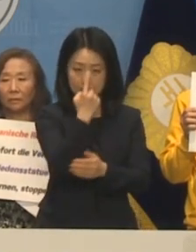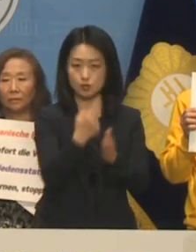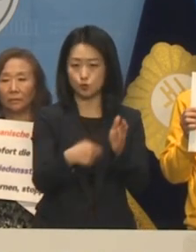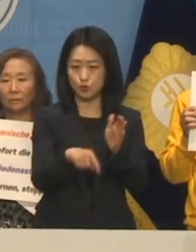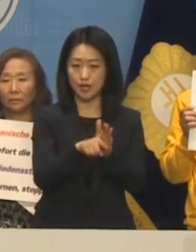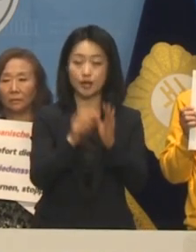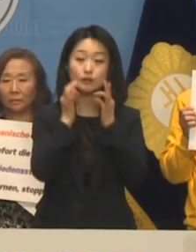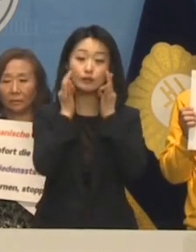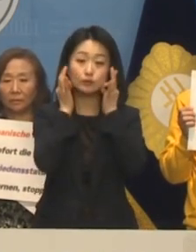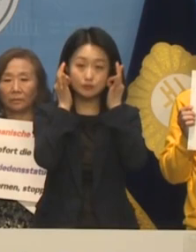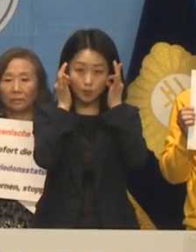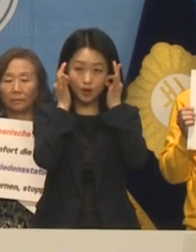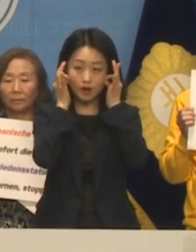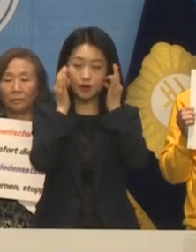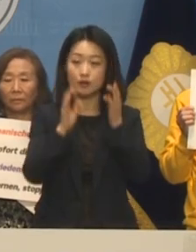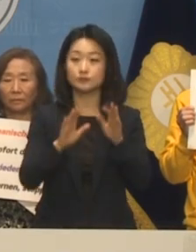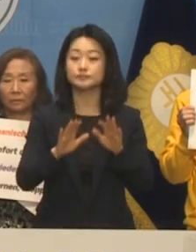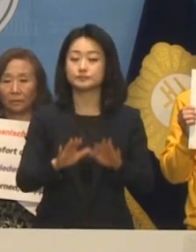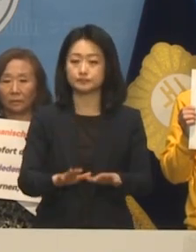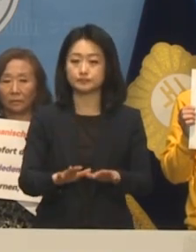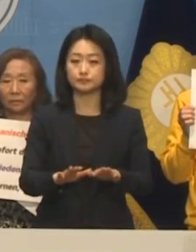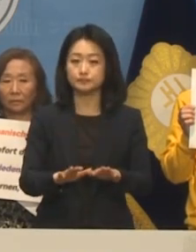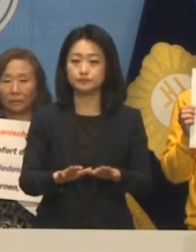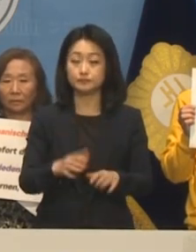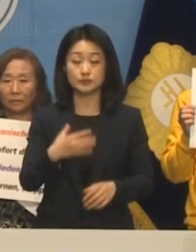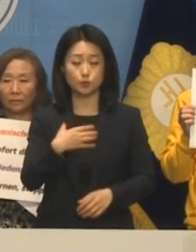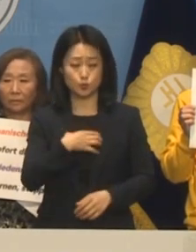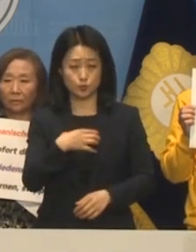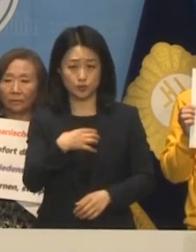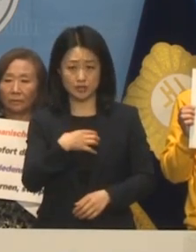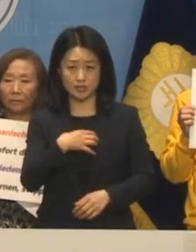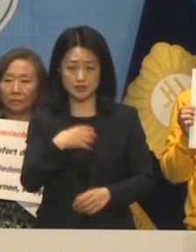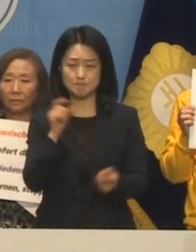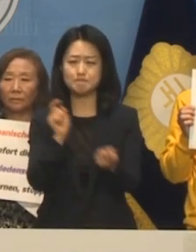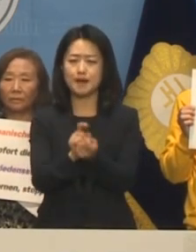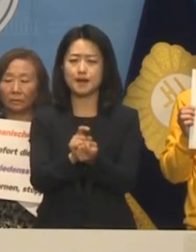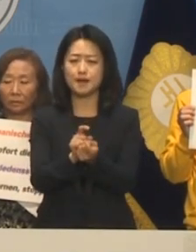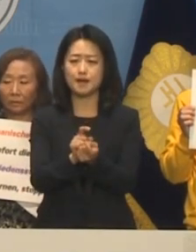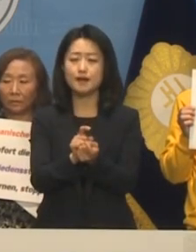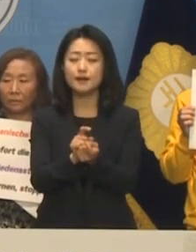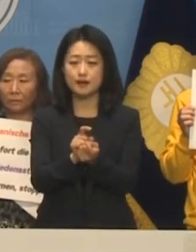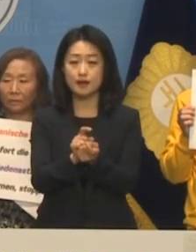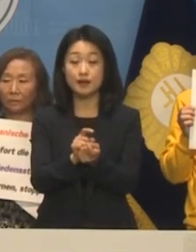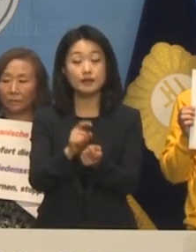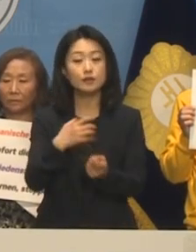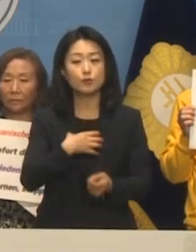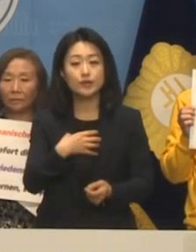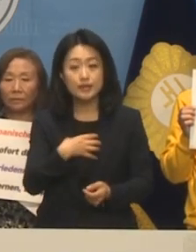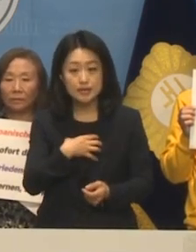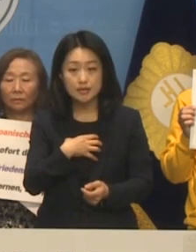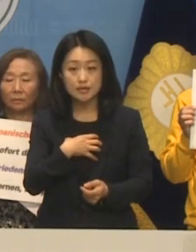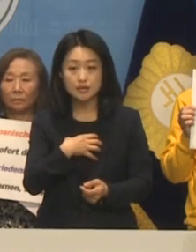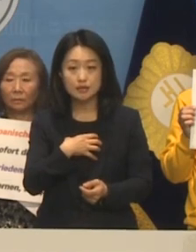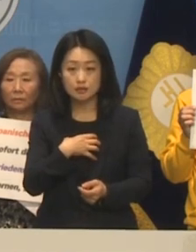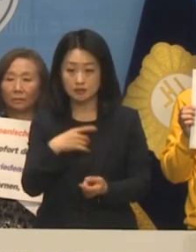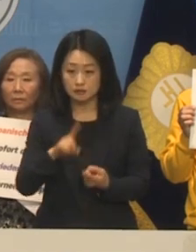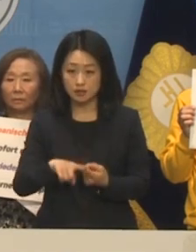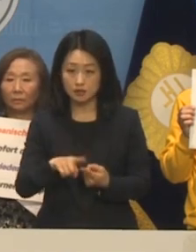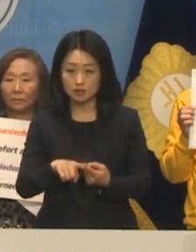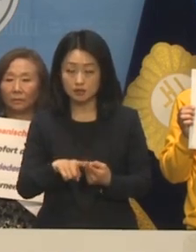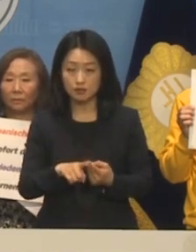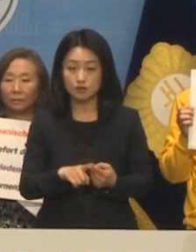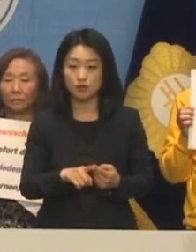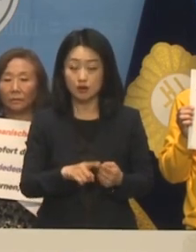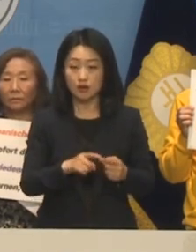우리들의 노력이 오늘 위기에 맞닥뜨려졌고 그 위기를 침묵으로 방관하고